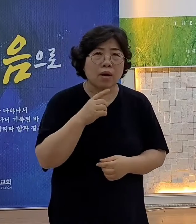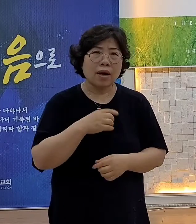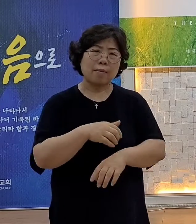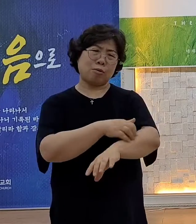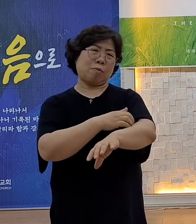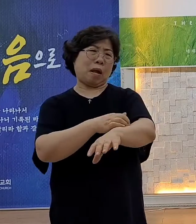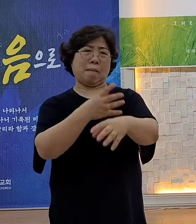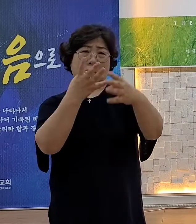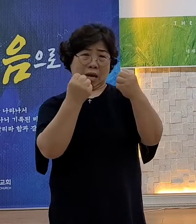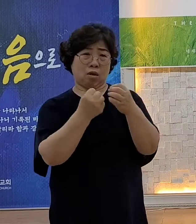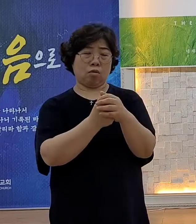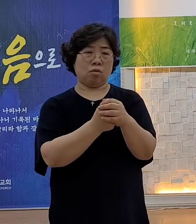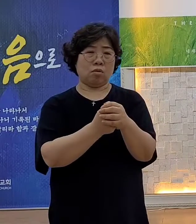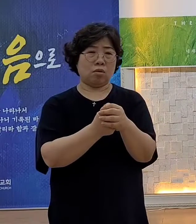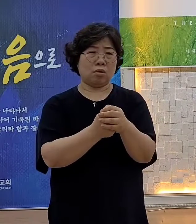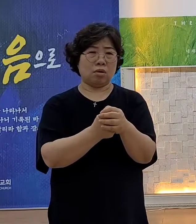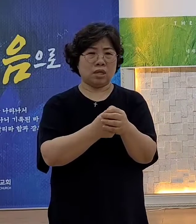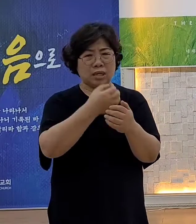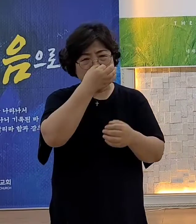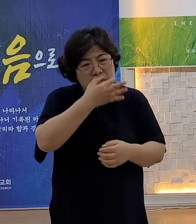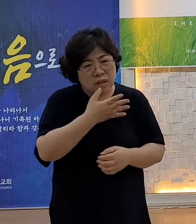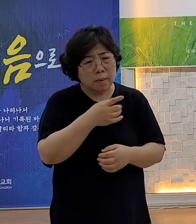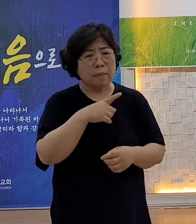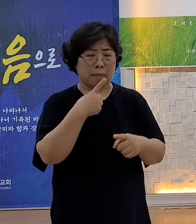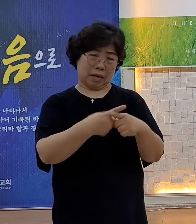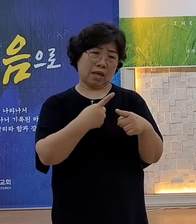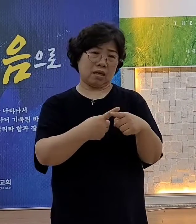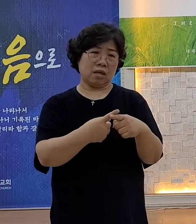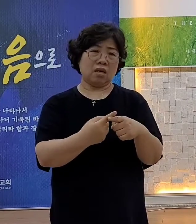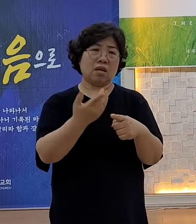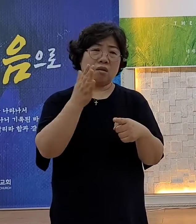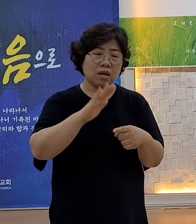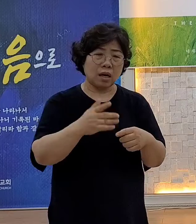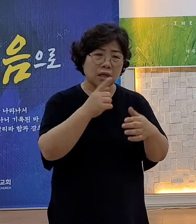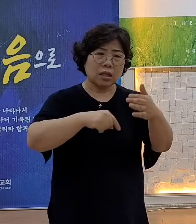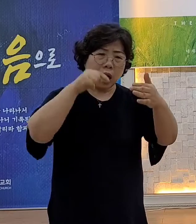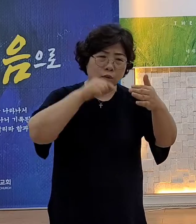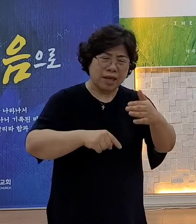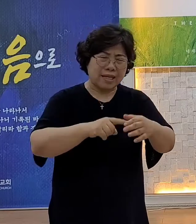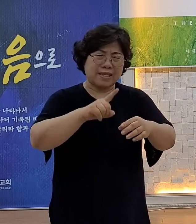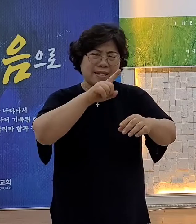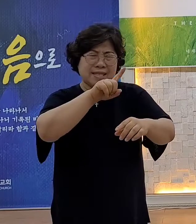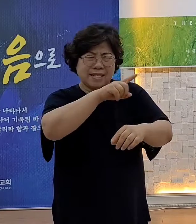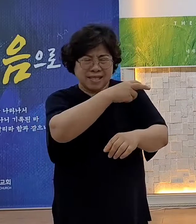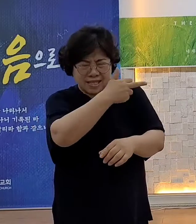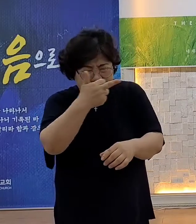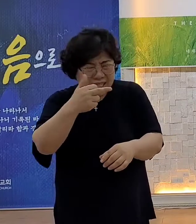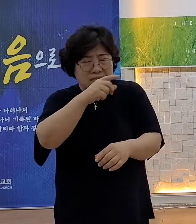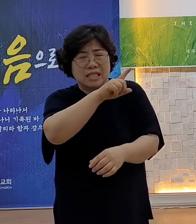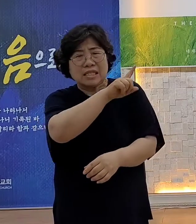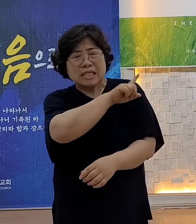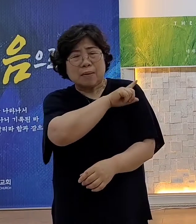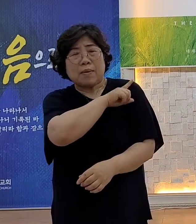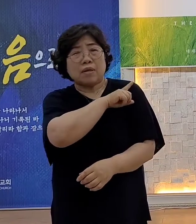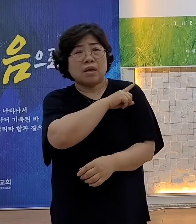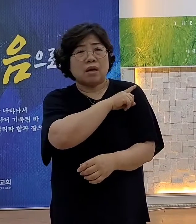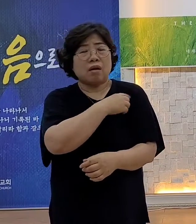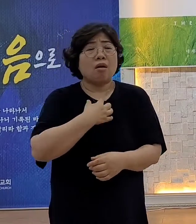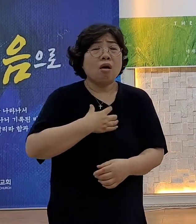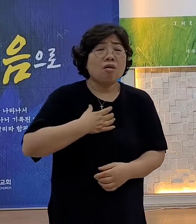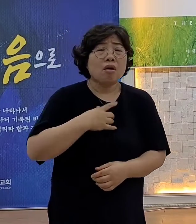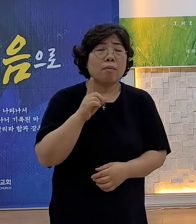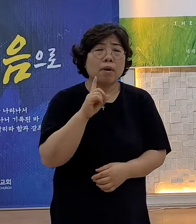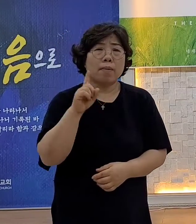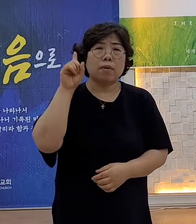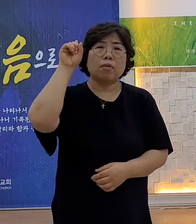다 힘들었겠지만 여러분 광야 생활하면서 이들이 제일 큰 걱정이 하나 있었습니다. 그게 뭐였냐면